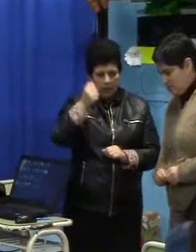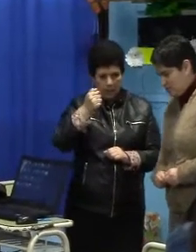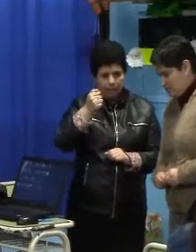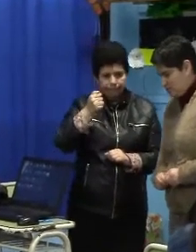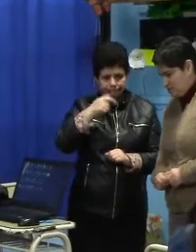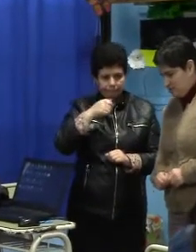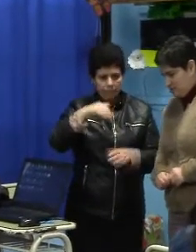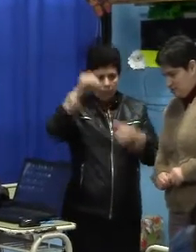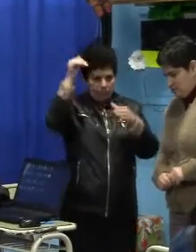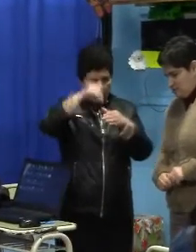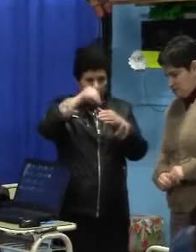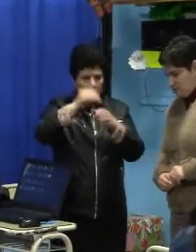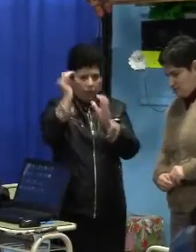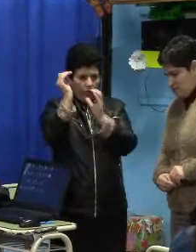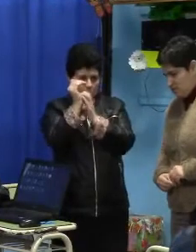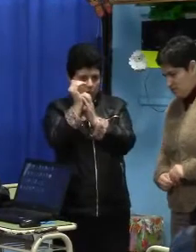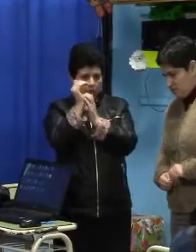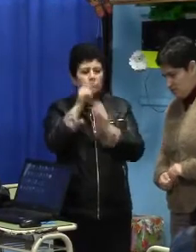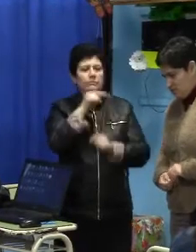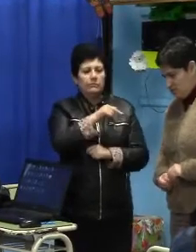Es decir, que nos traten como,